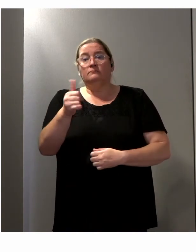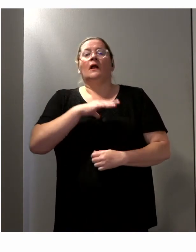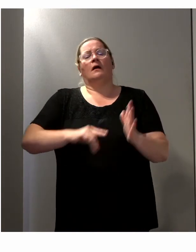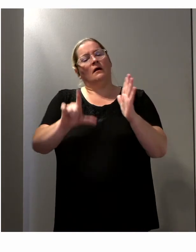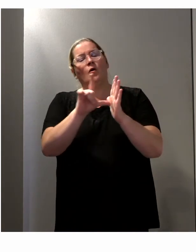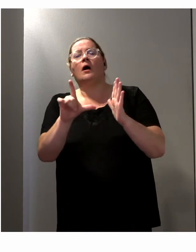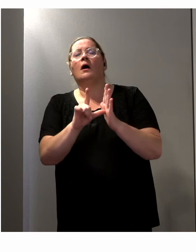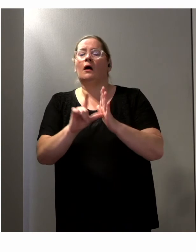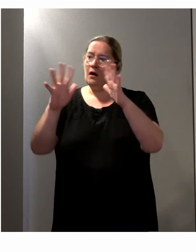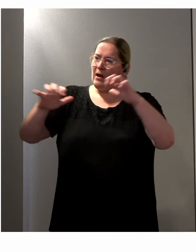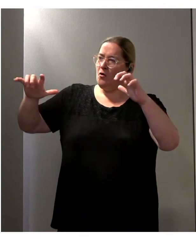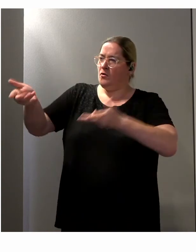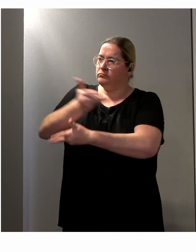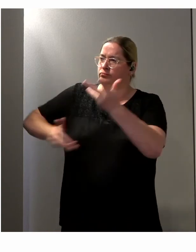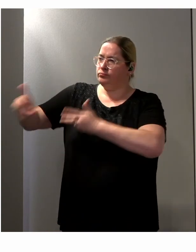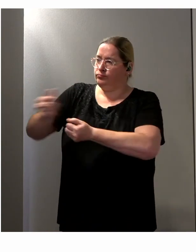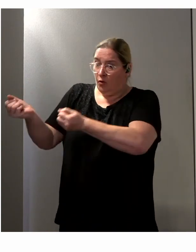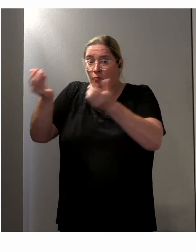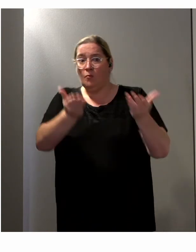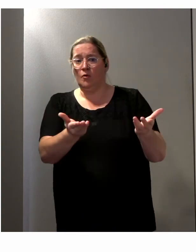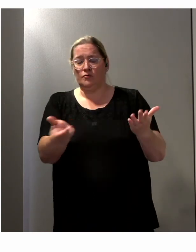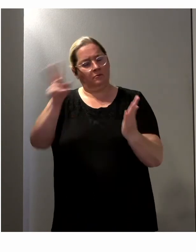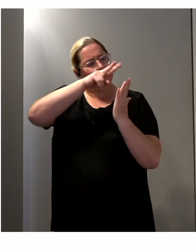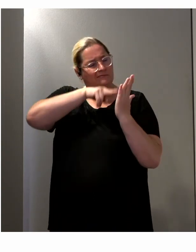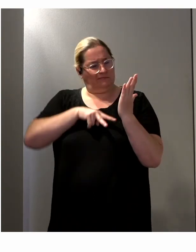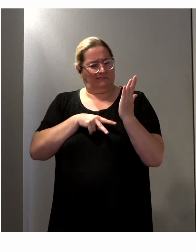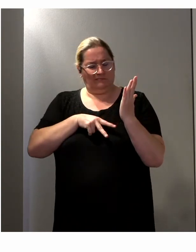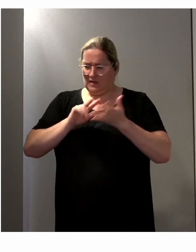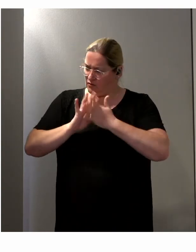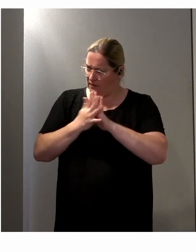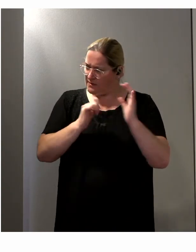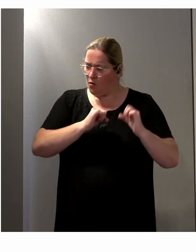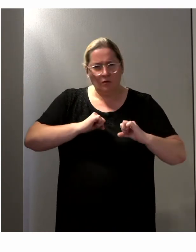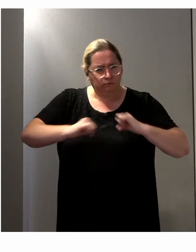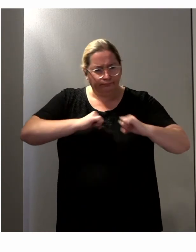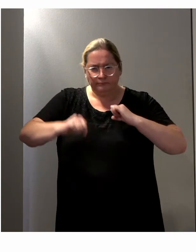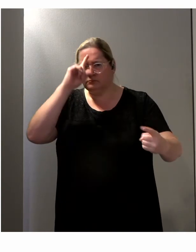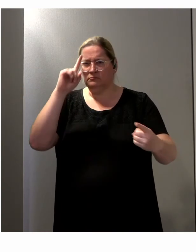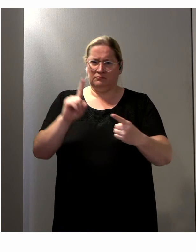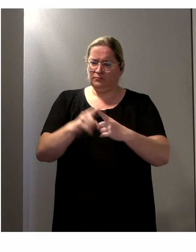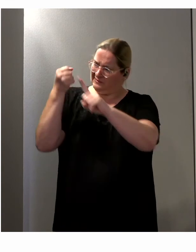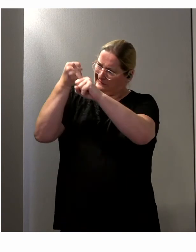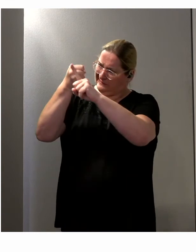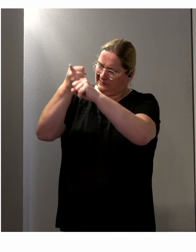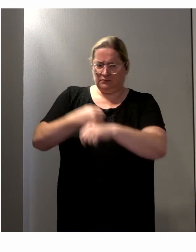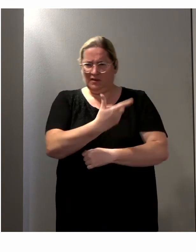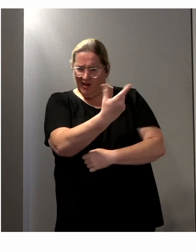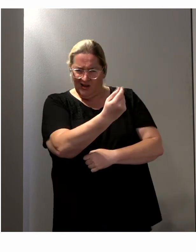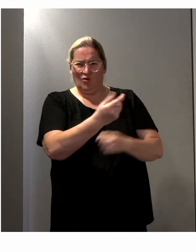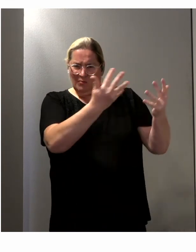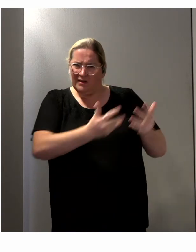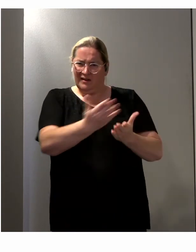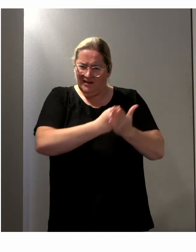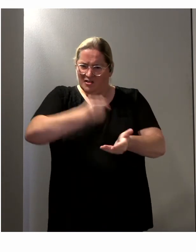où là encore notre association s'est fortement mobilisée pour promouvoir la déconjugalisation